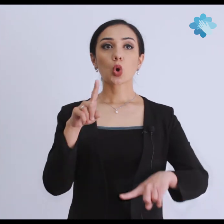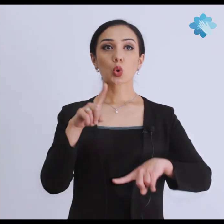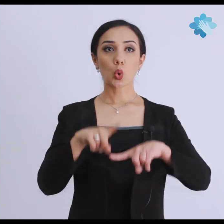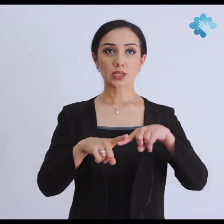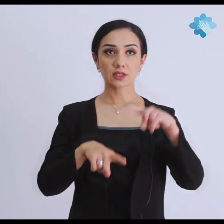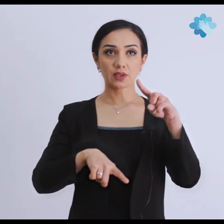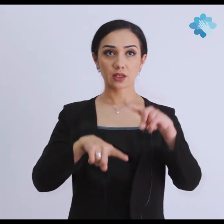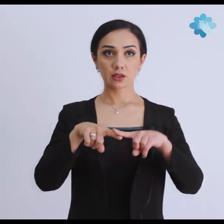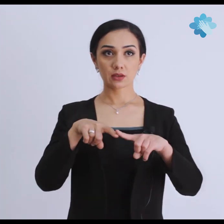родственник